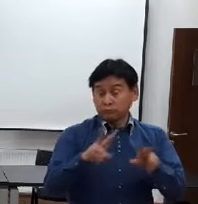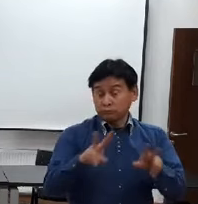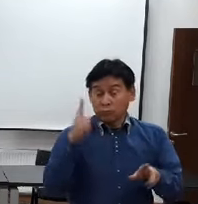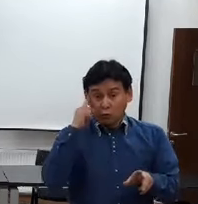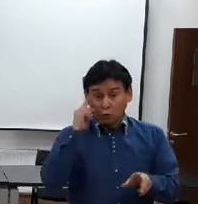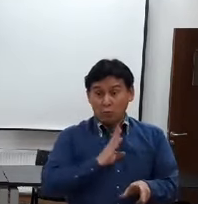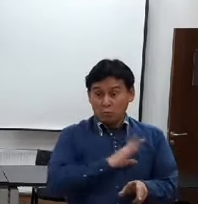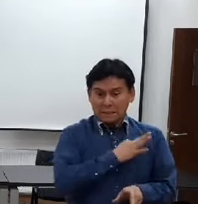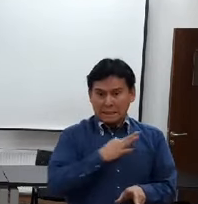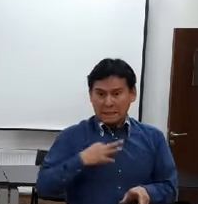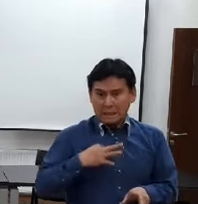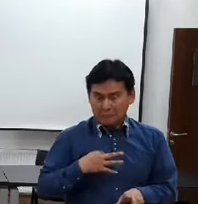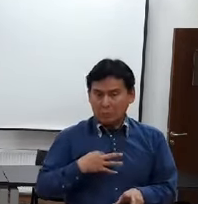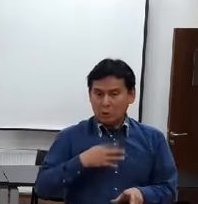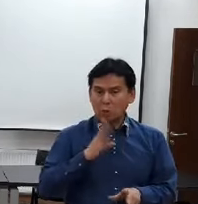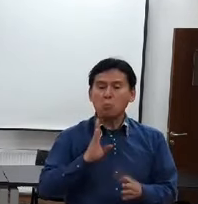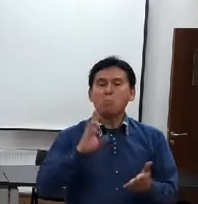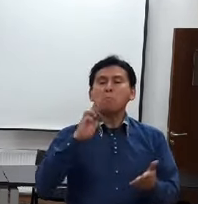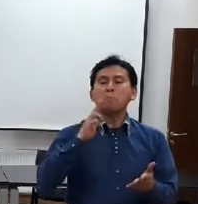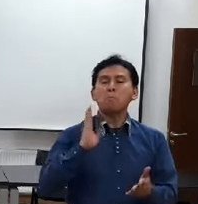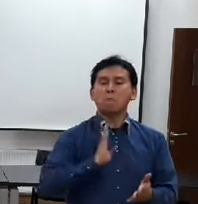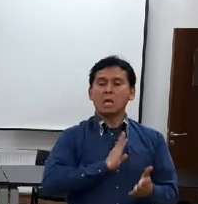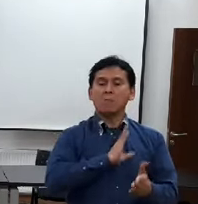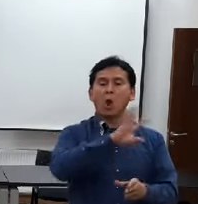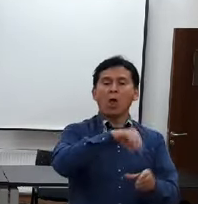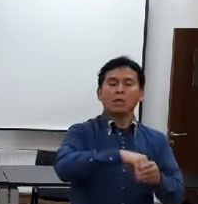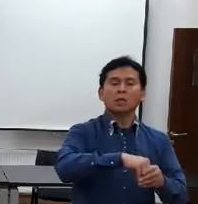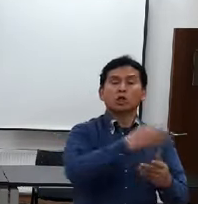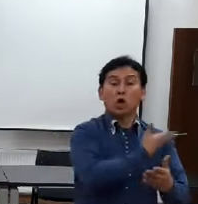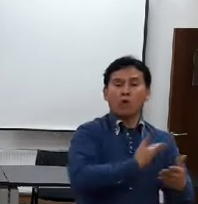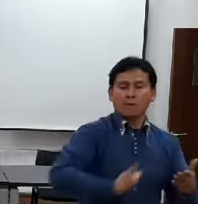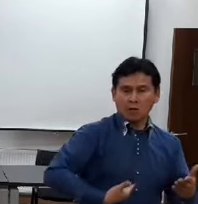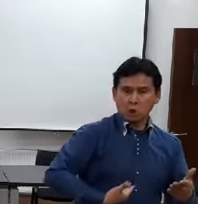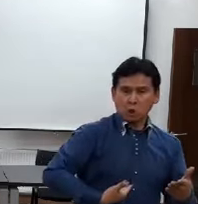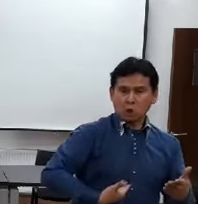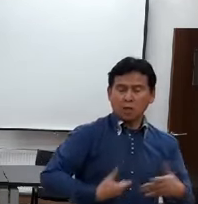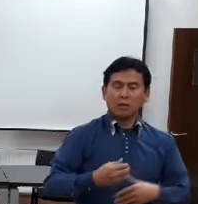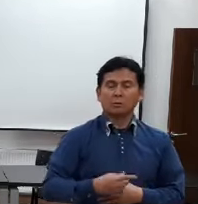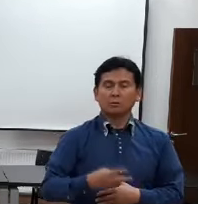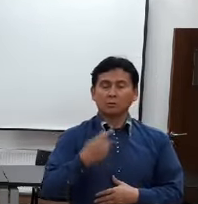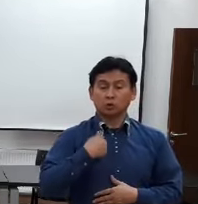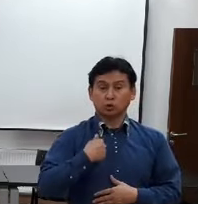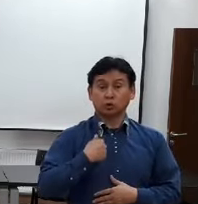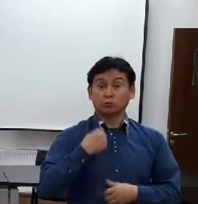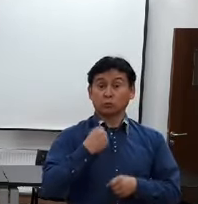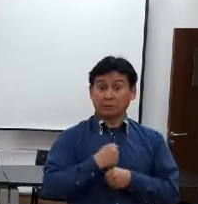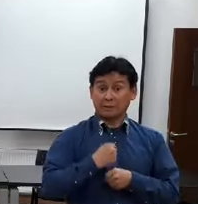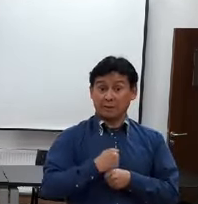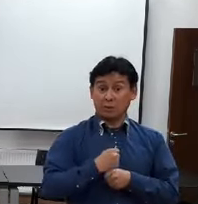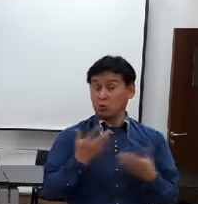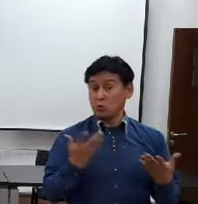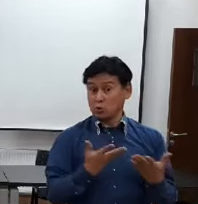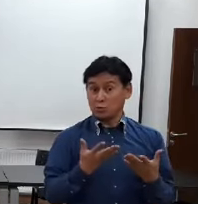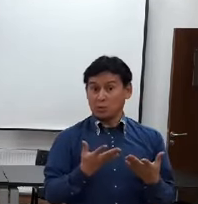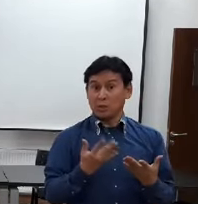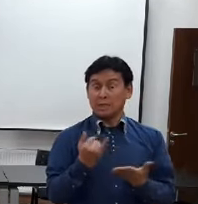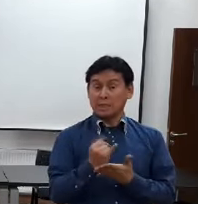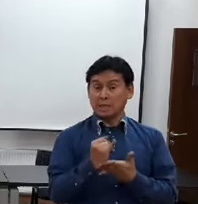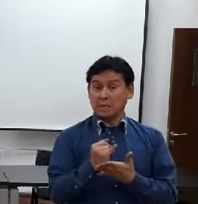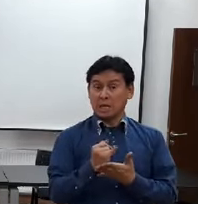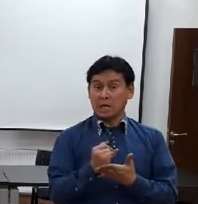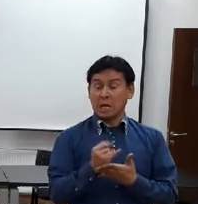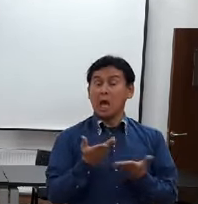parte de los Ceremi y parte integrante del gabinete ampliado mi función como Ceremi a la intendente es